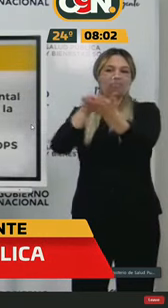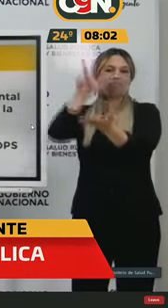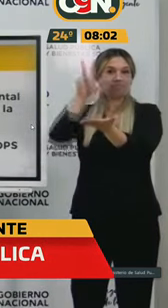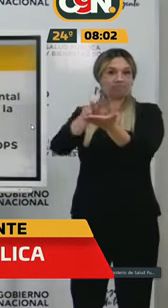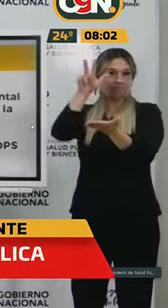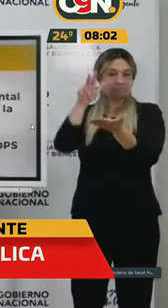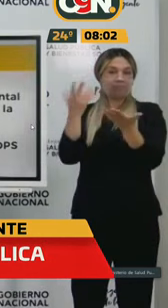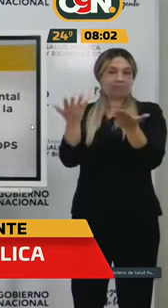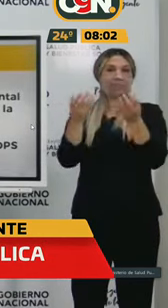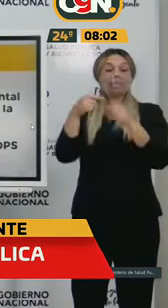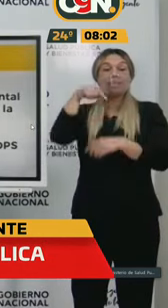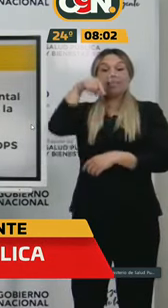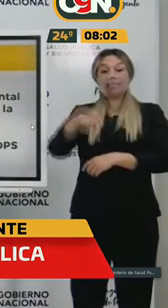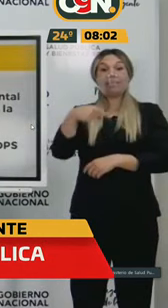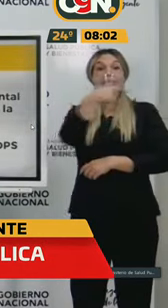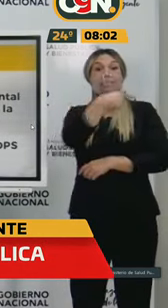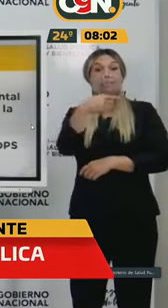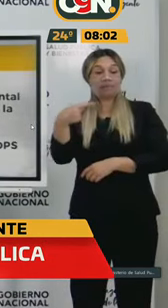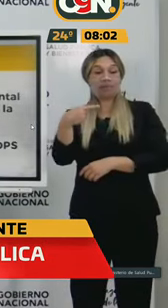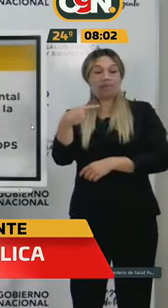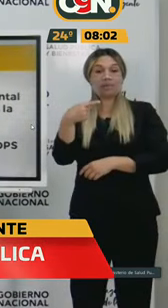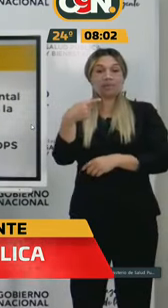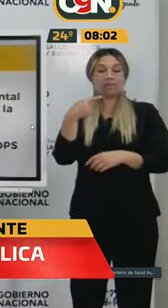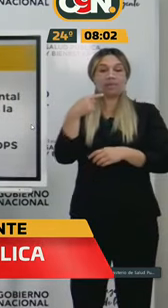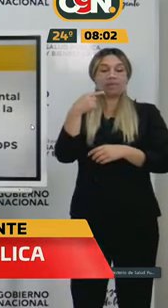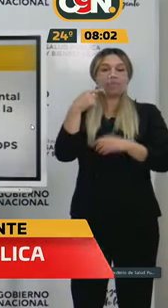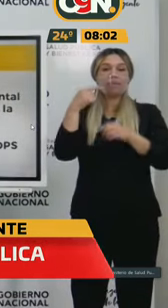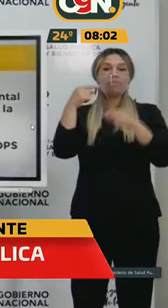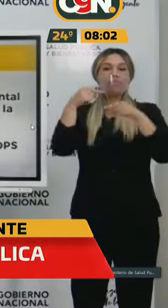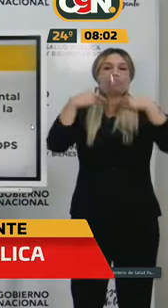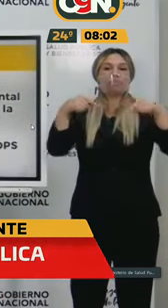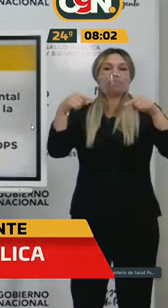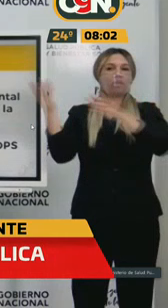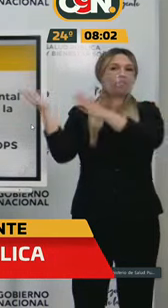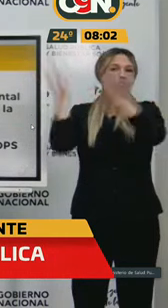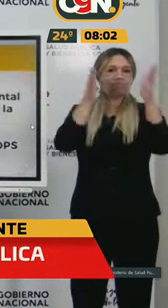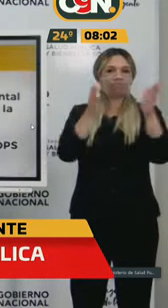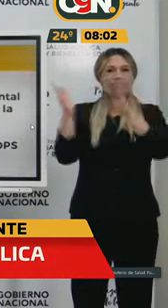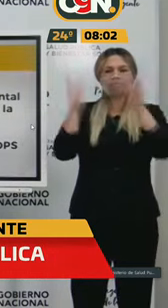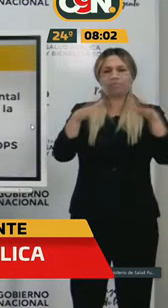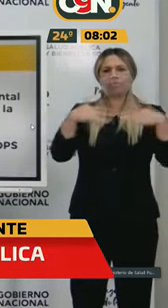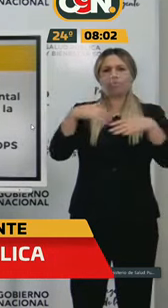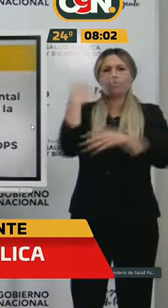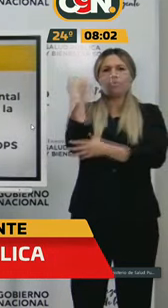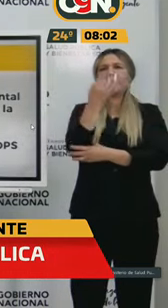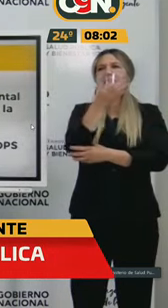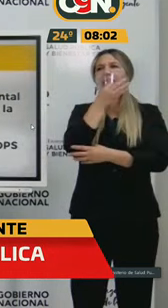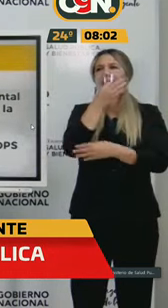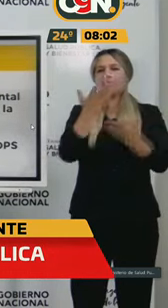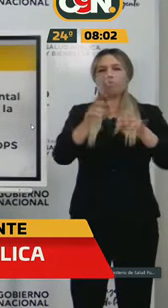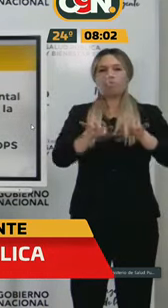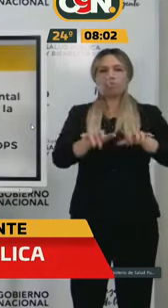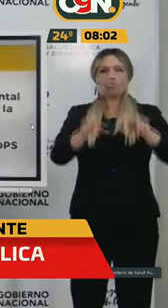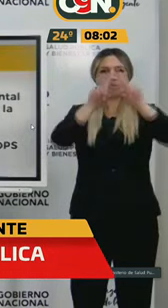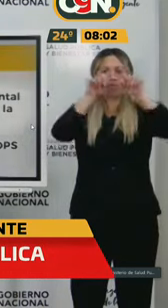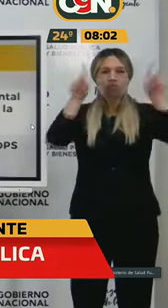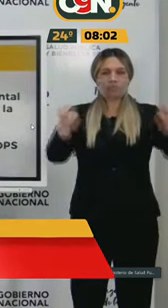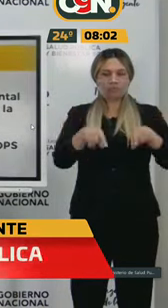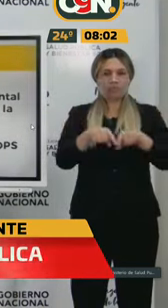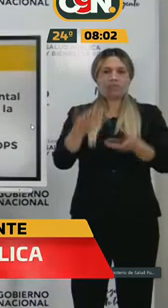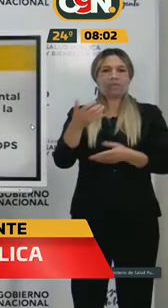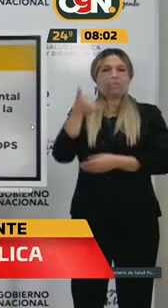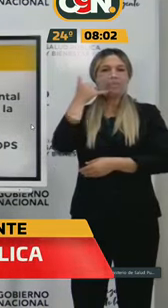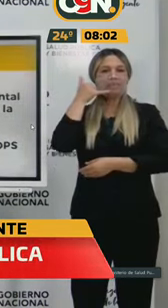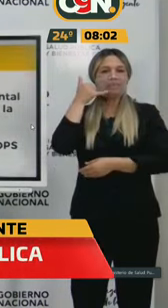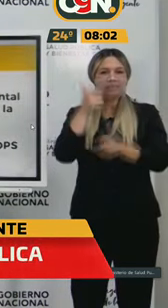Esta semana también hemos recibido equipos muy importantes, consistentes en computadoras, en teléfonos